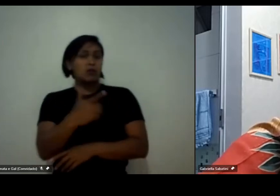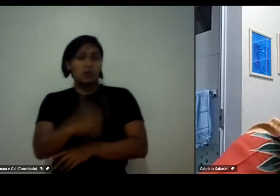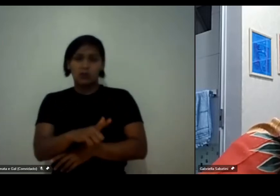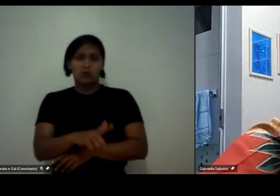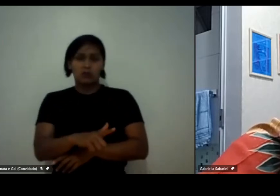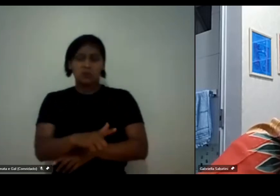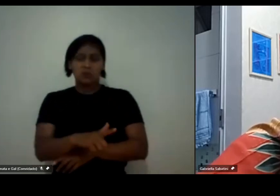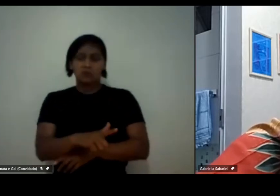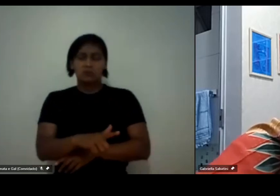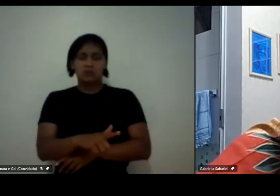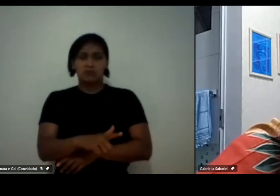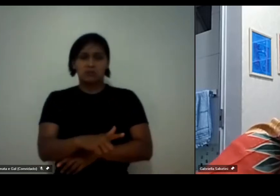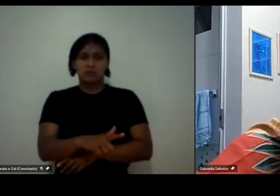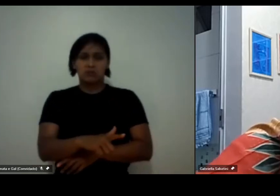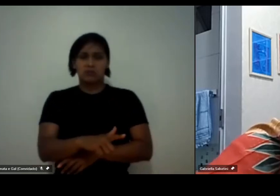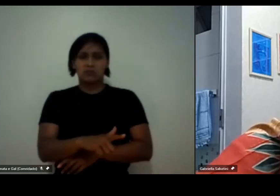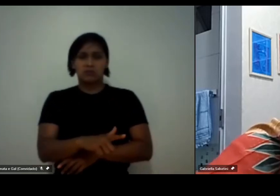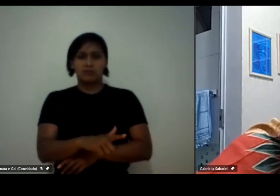uma